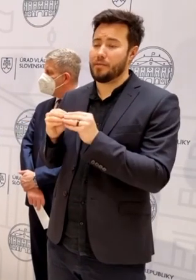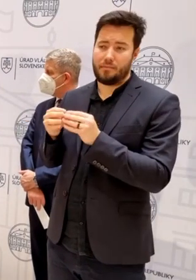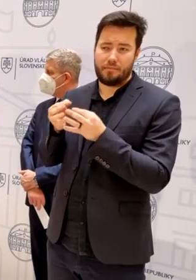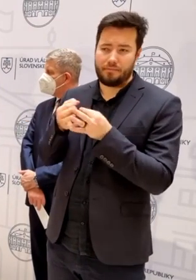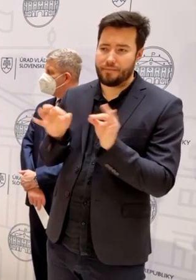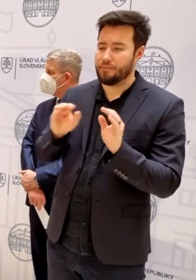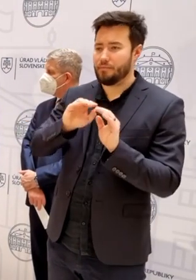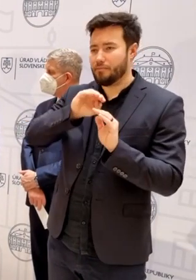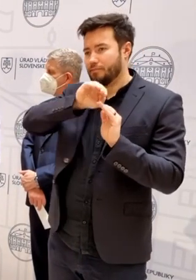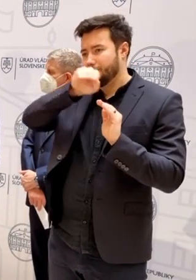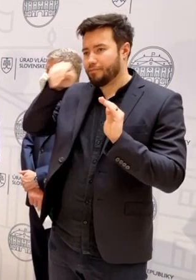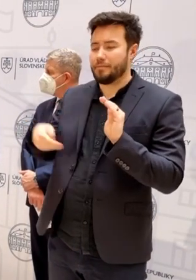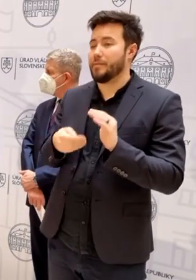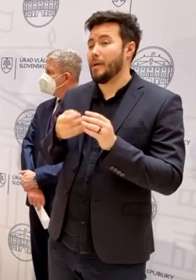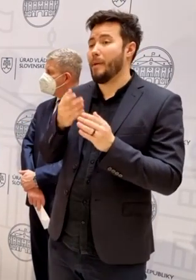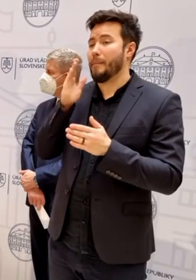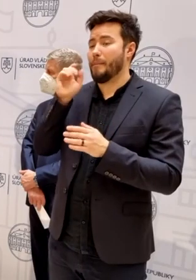polnoci otvorené.